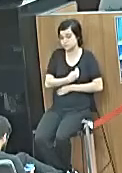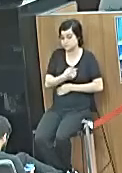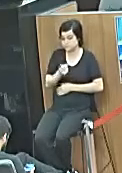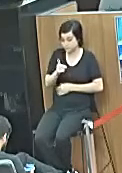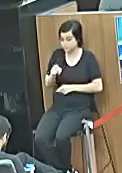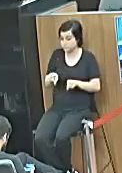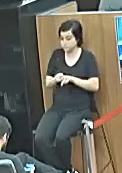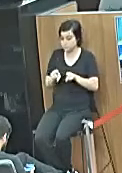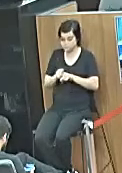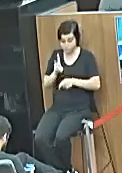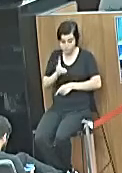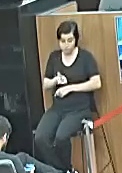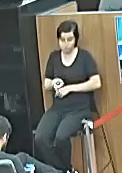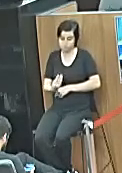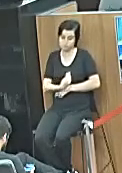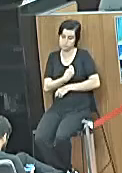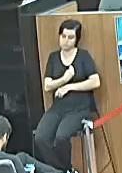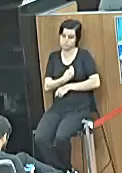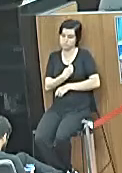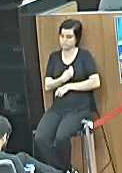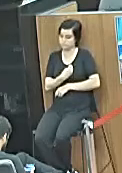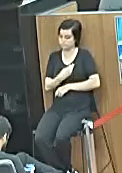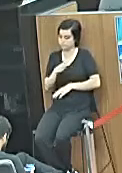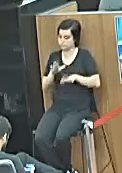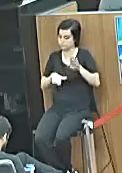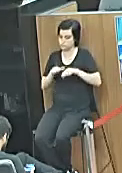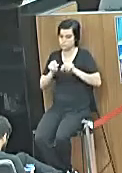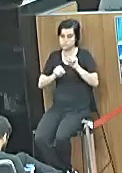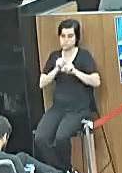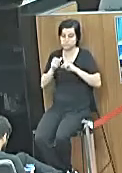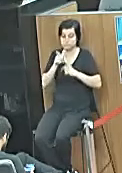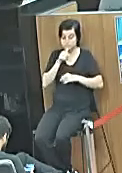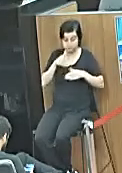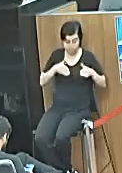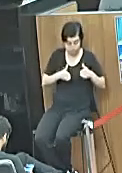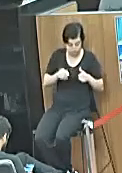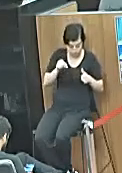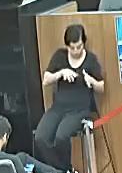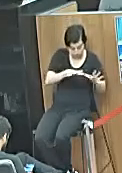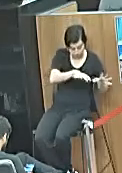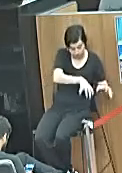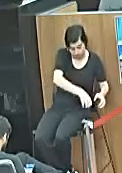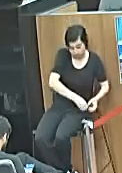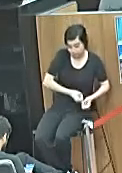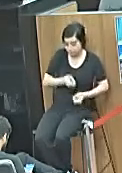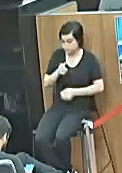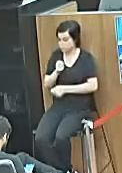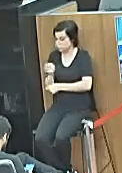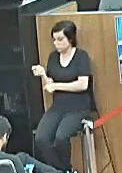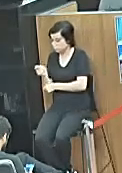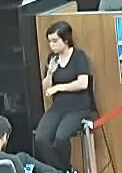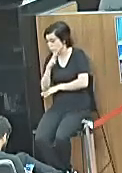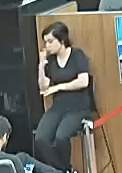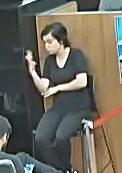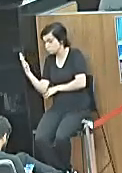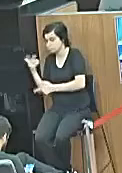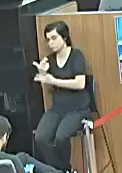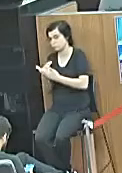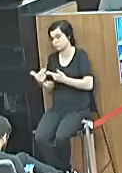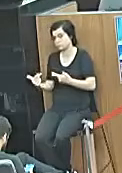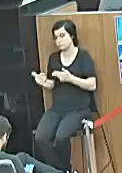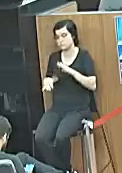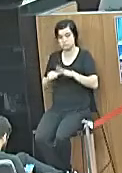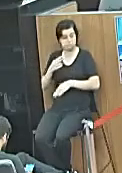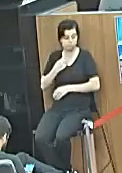que muitos lavradores depende dessa água para poder ligar suas plantações suas produções e muitas vezes